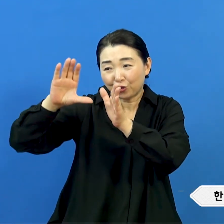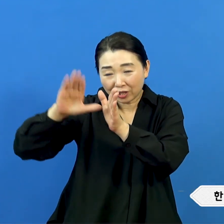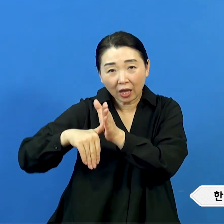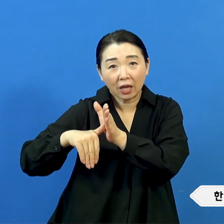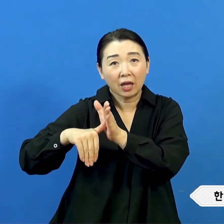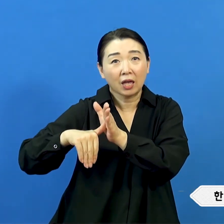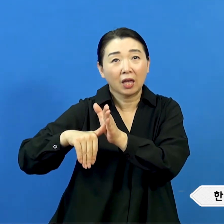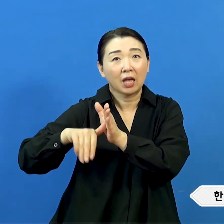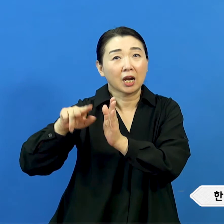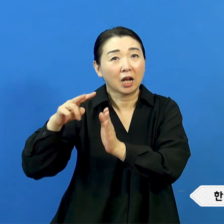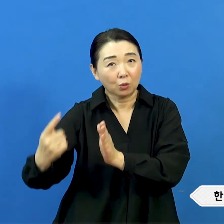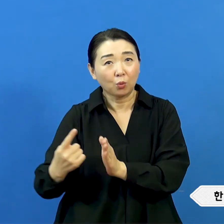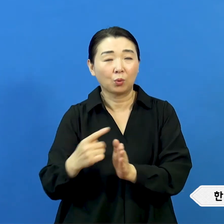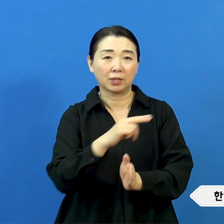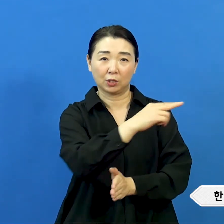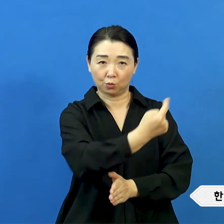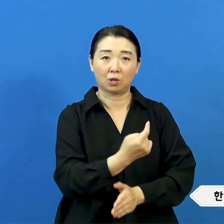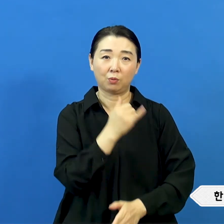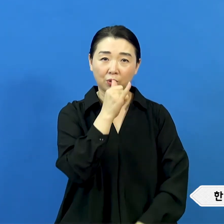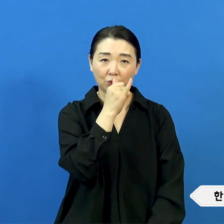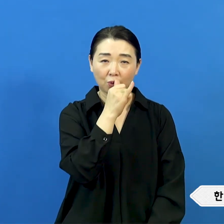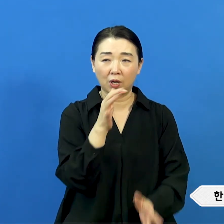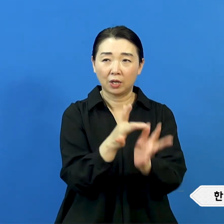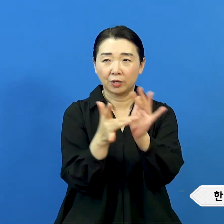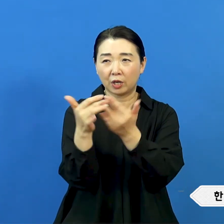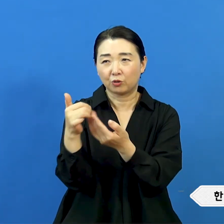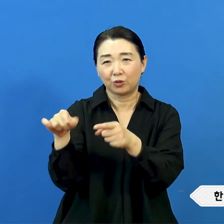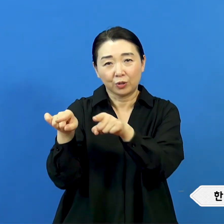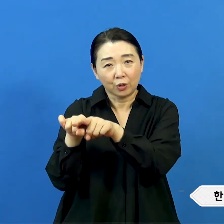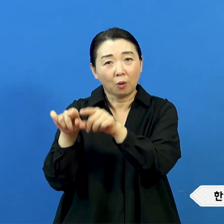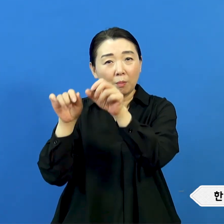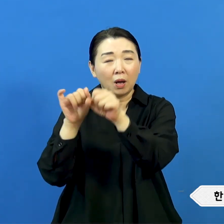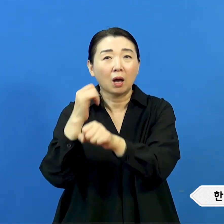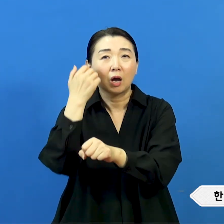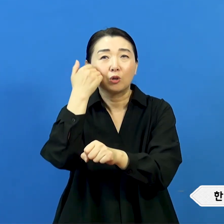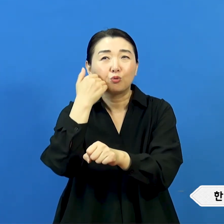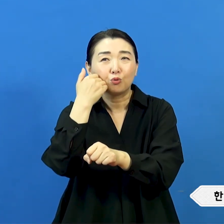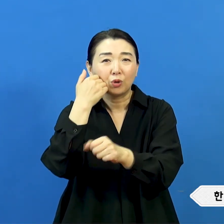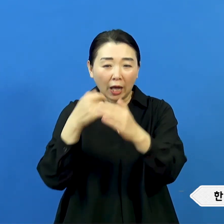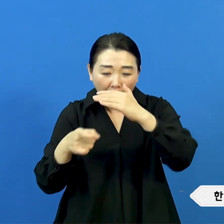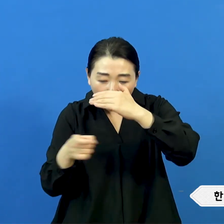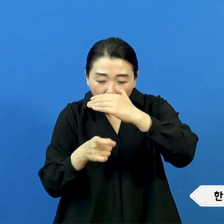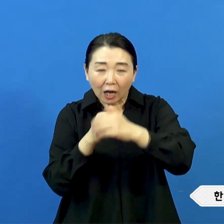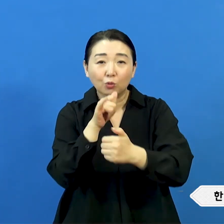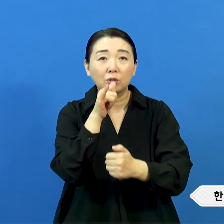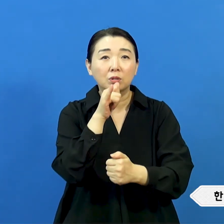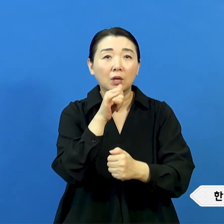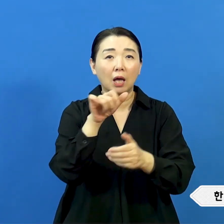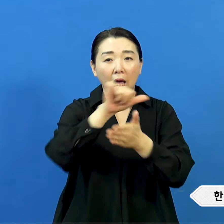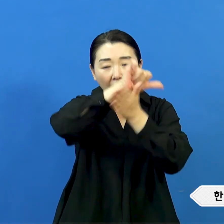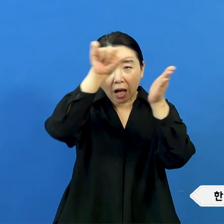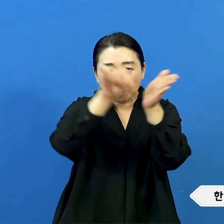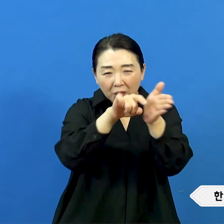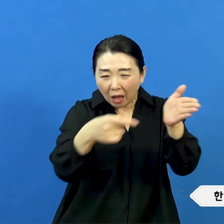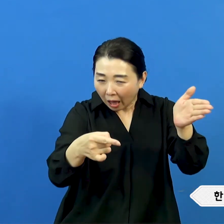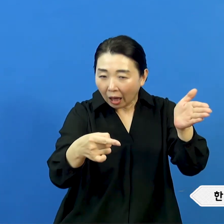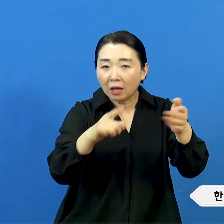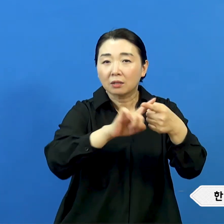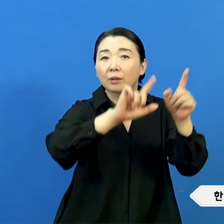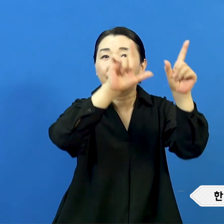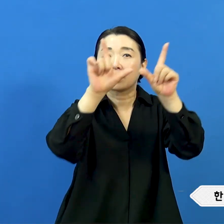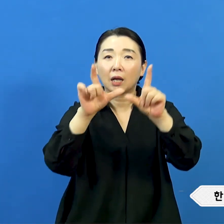순간에라도 돌이키는 사람이 있습니다. 예수님 옆에 달렸던 그 강도가 그랬지 않습니까? 한평생 불신자로 그냥